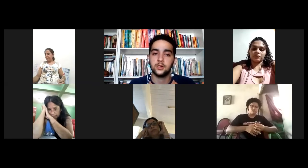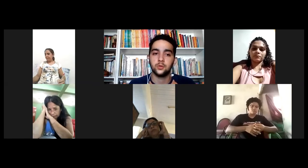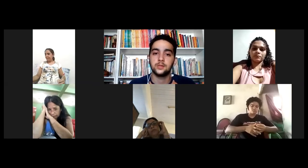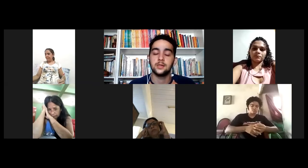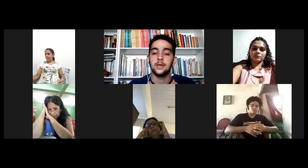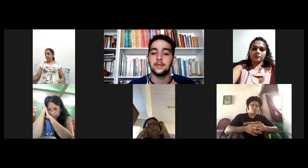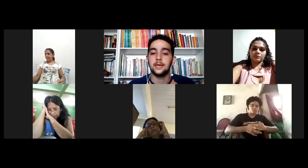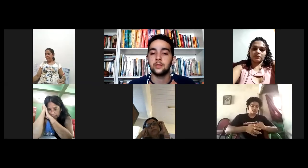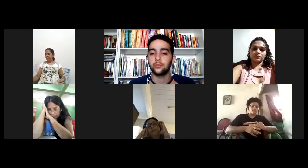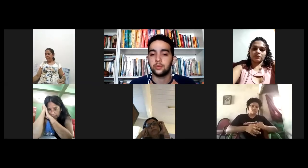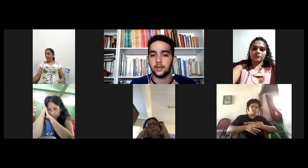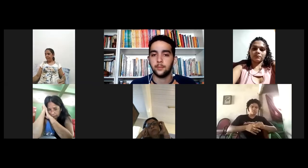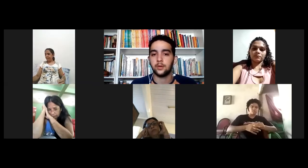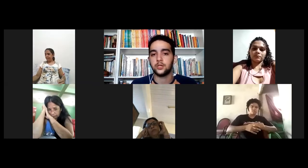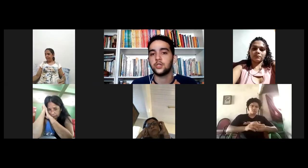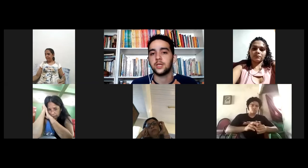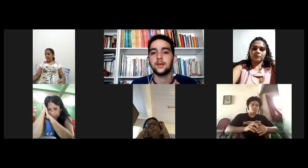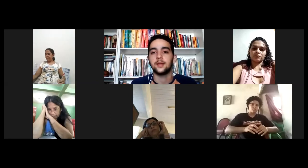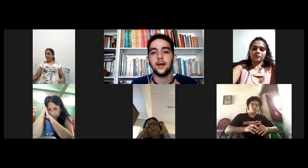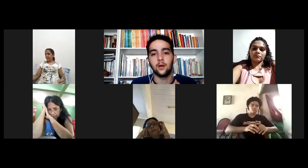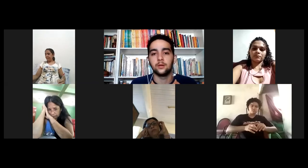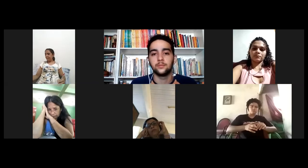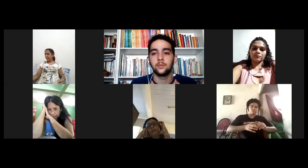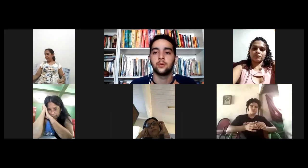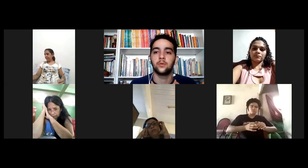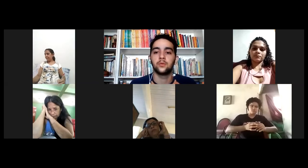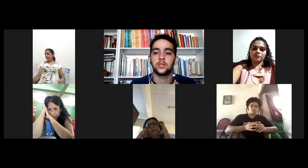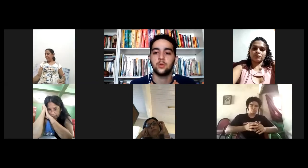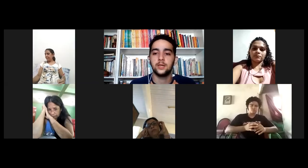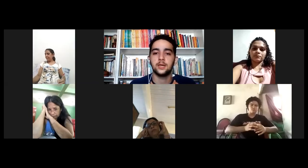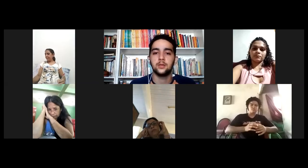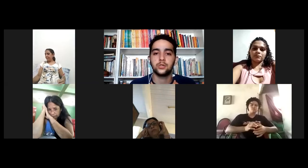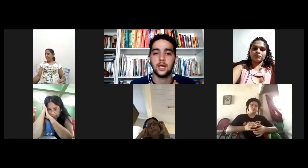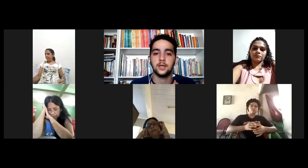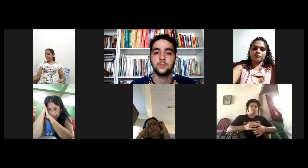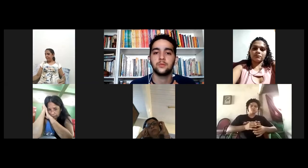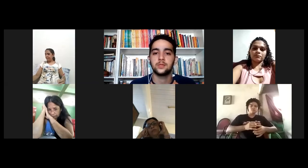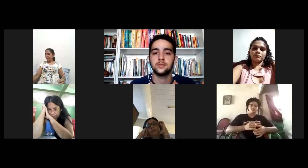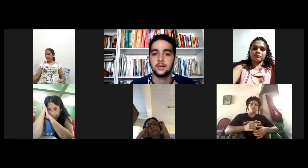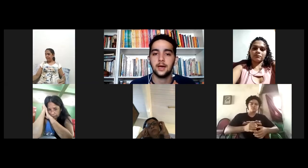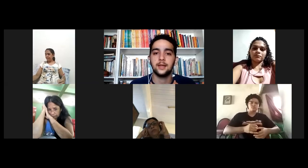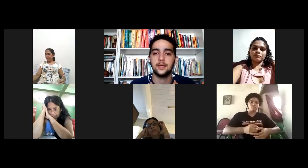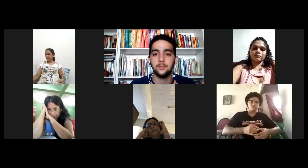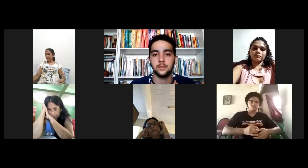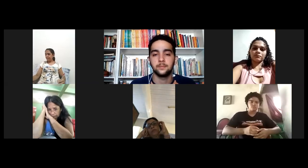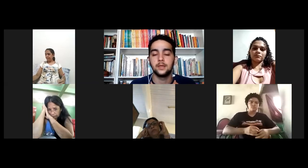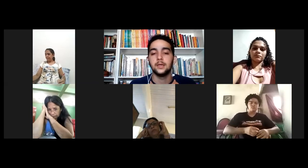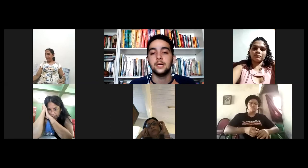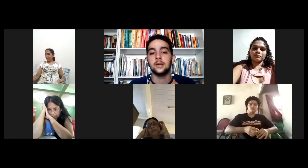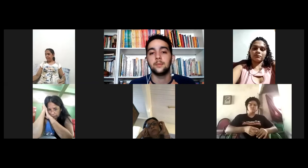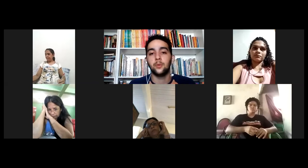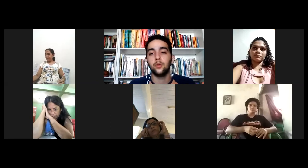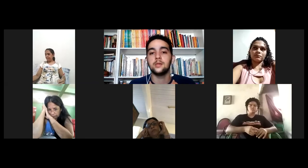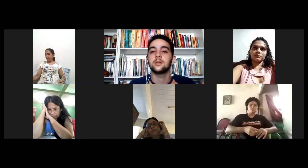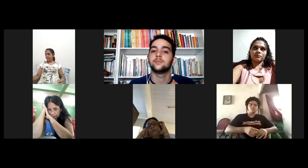algumas questões dentro do tempo que a gente tem aqui da aula. Porque eu vou deixar o link aqui no chat para vocês clicarem e abrir.